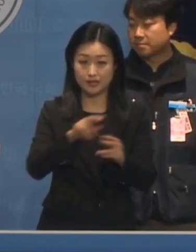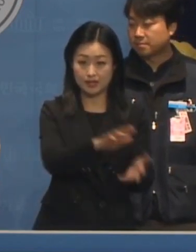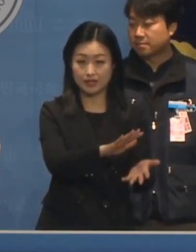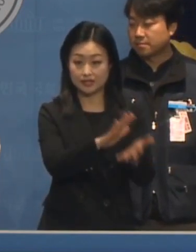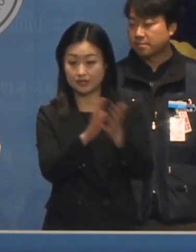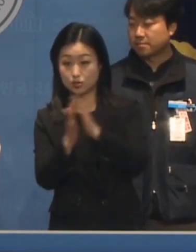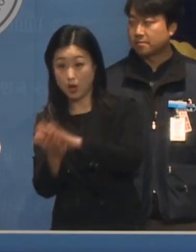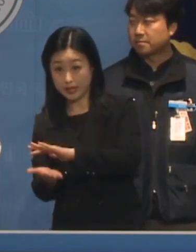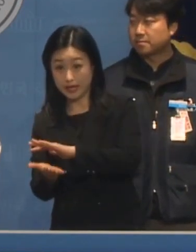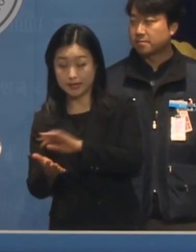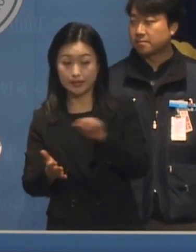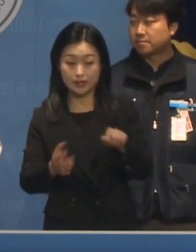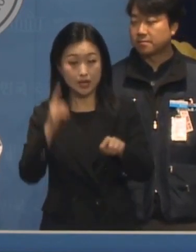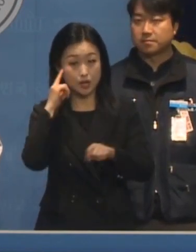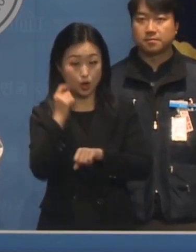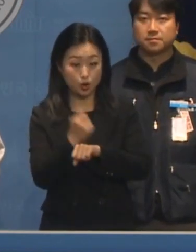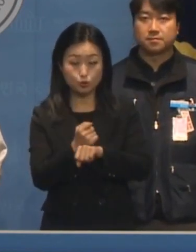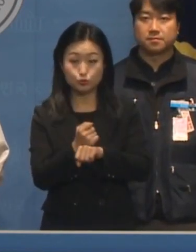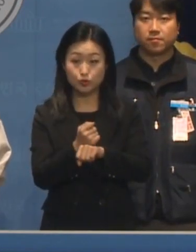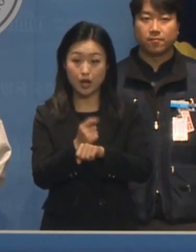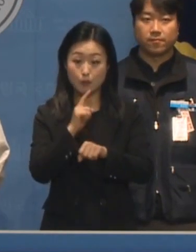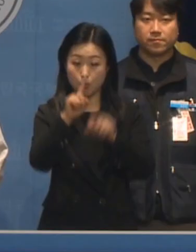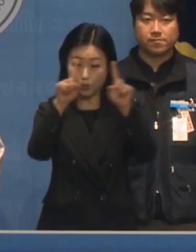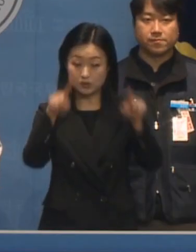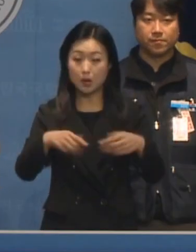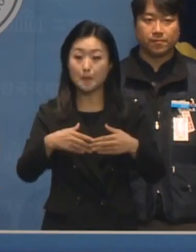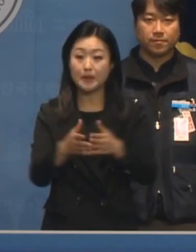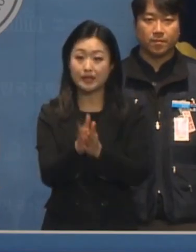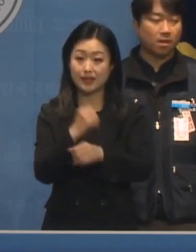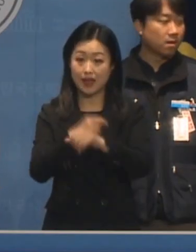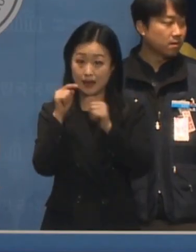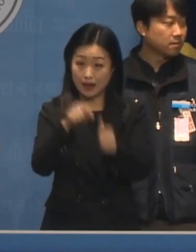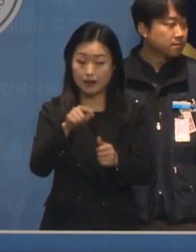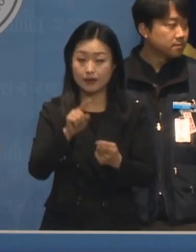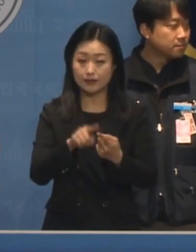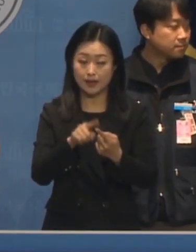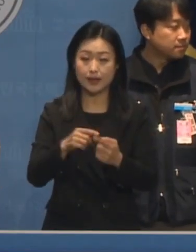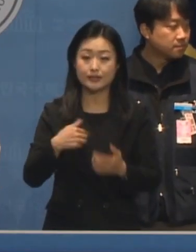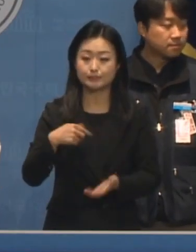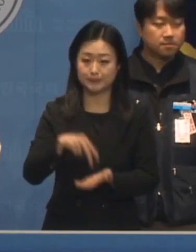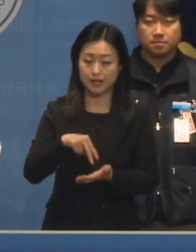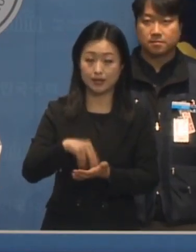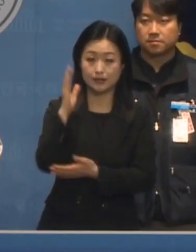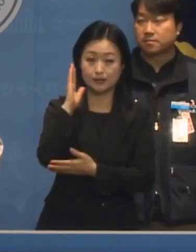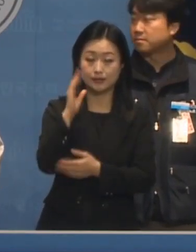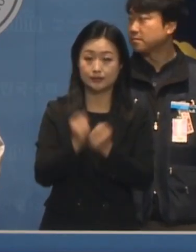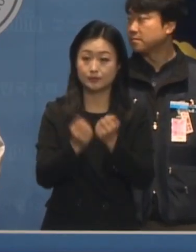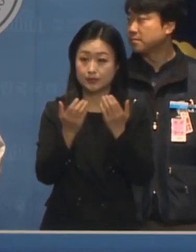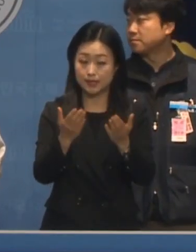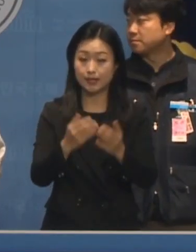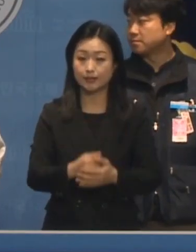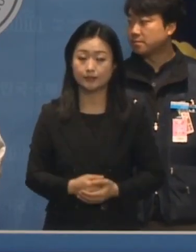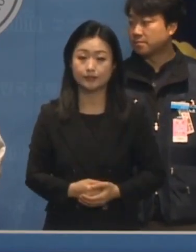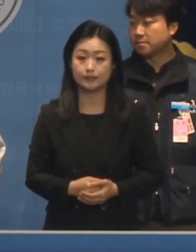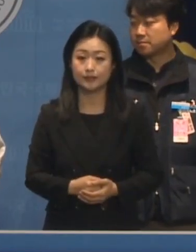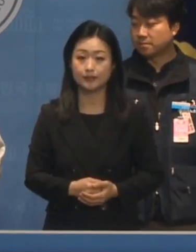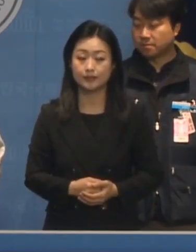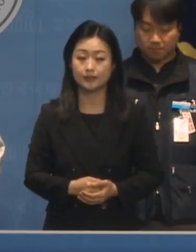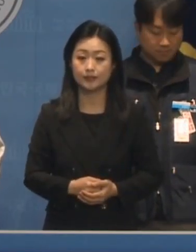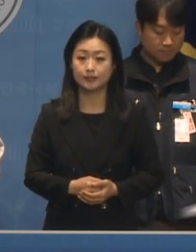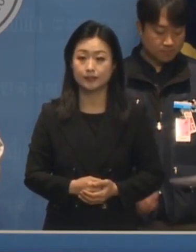보고서를 폐기하라는 기자회견을 시작하도록 하겠습니다 예 첫 번째 여은 발언으로